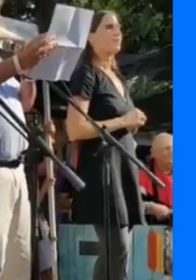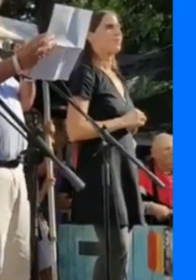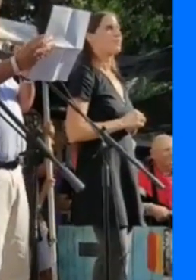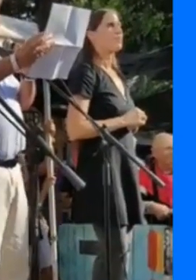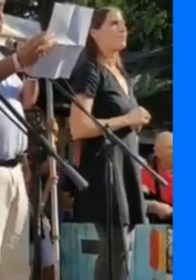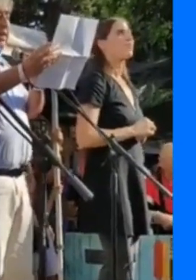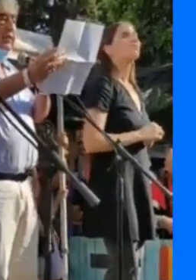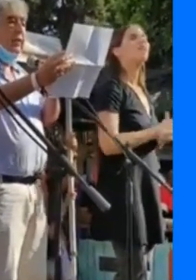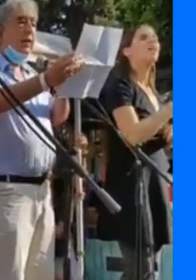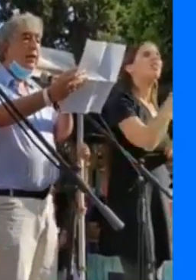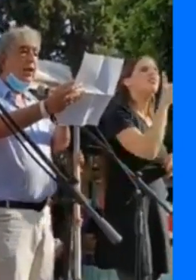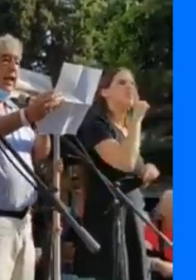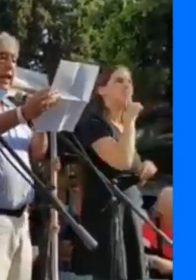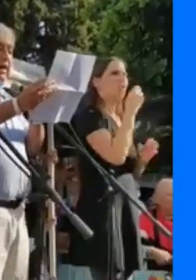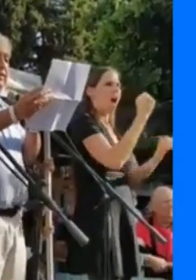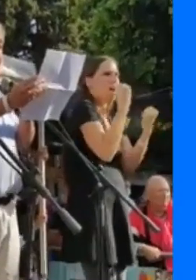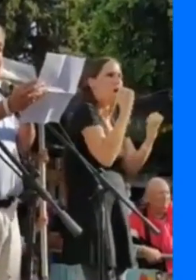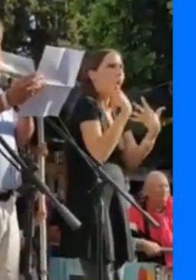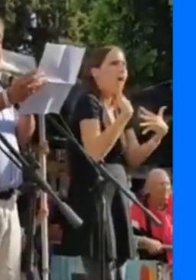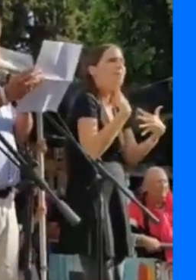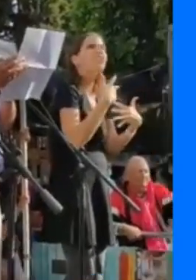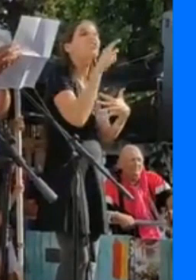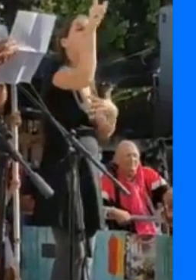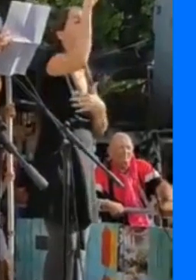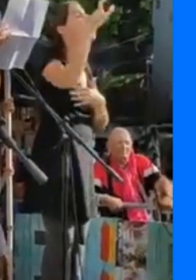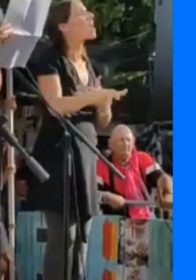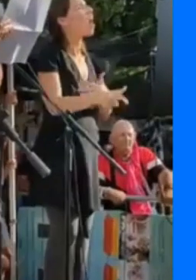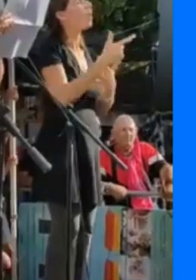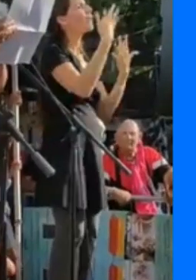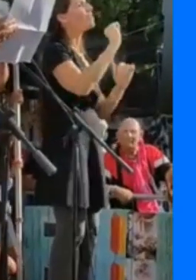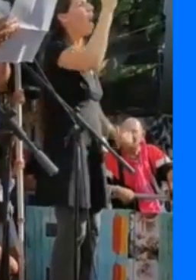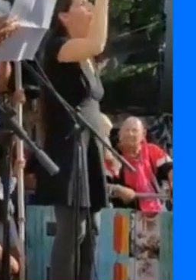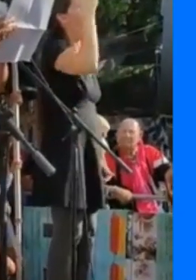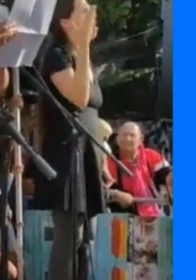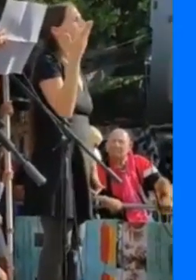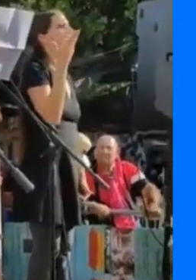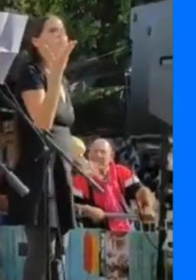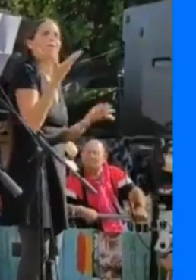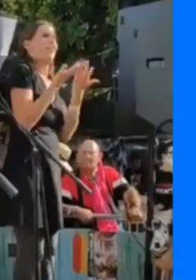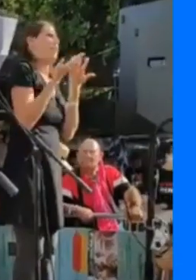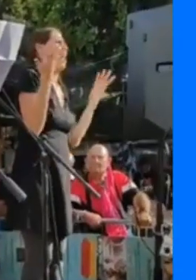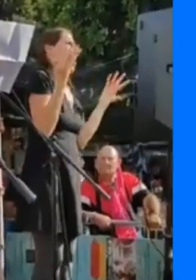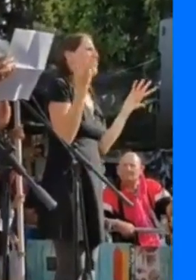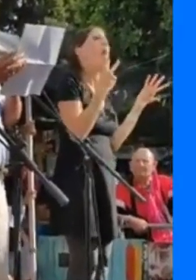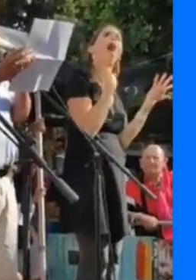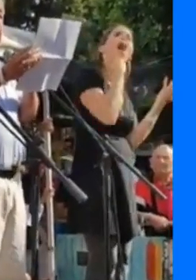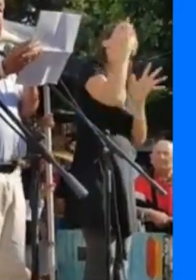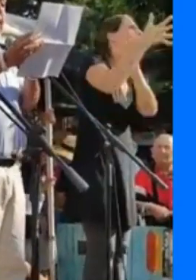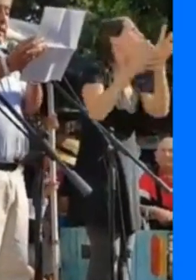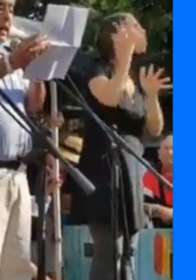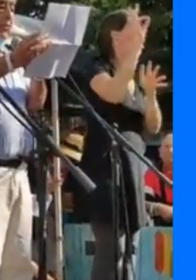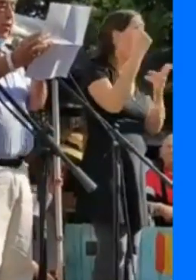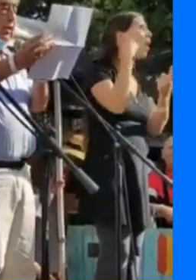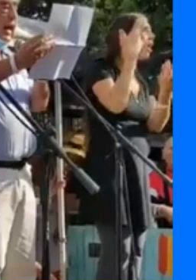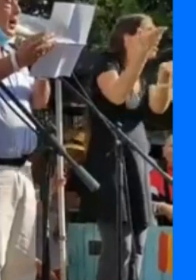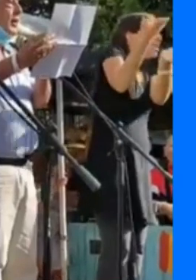והשתיקה הרועמת של האזרח מספר אחד. איכן קולך? השמיעני